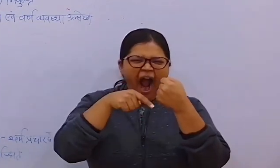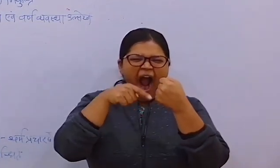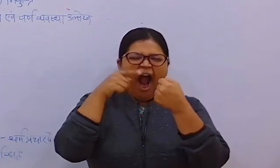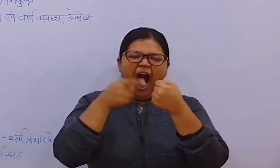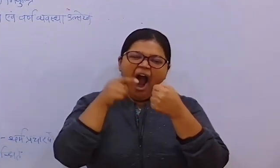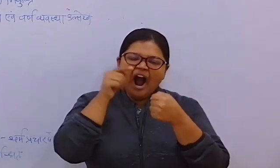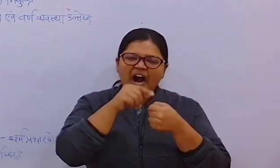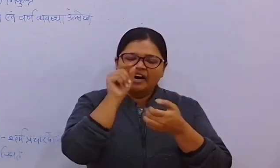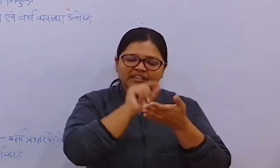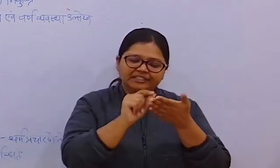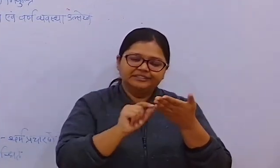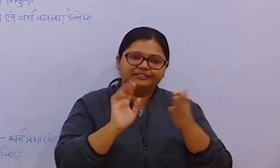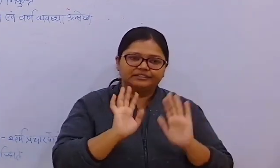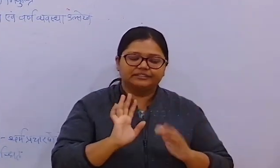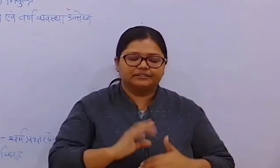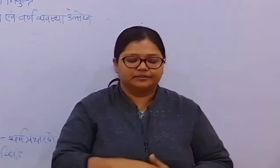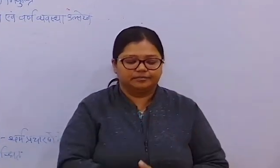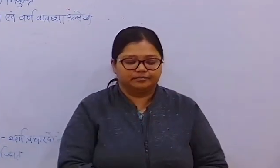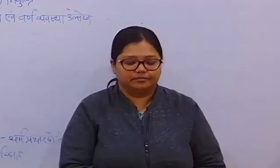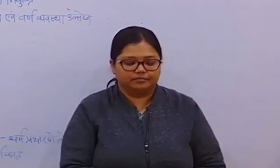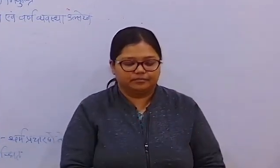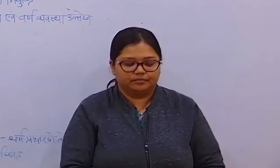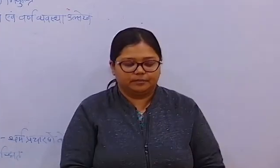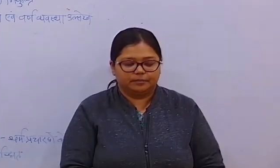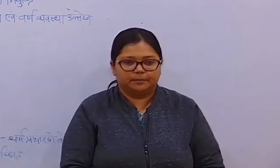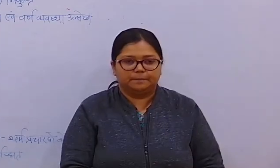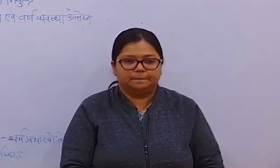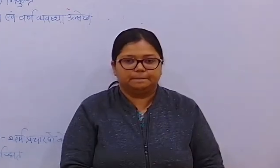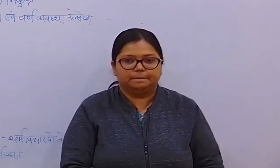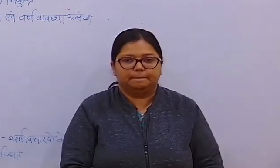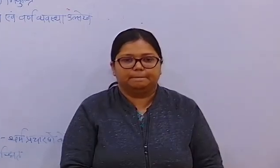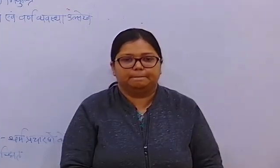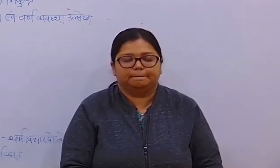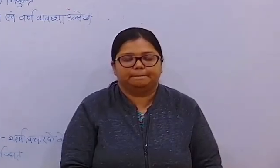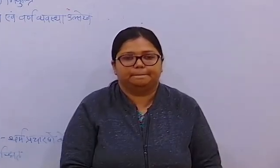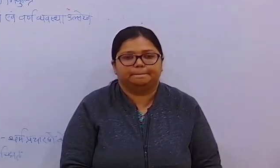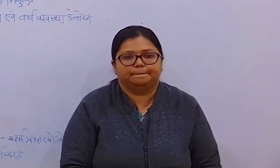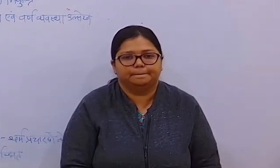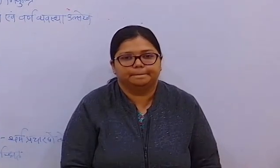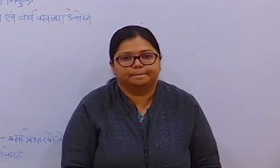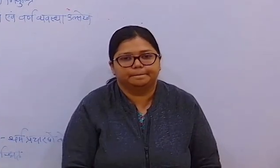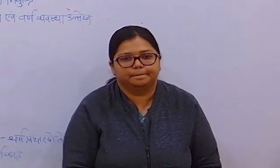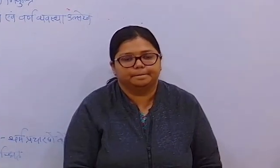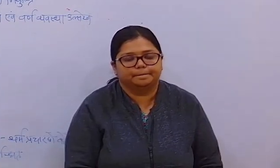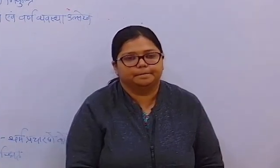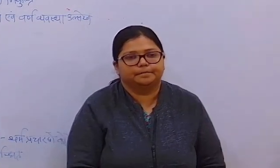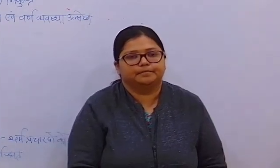13वें शिलालेख में ही हमको ये भी मिलता है कि अशोक ने